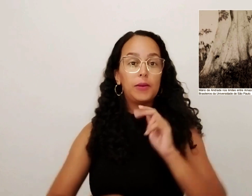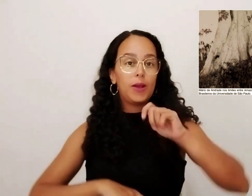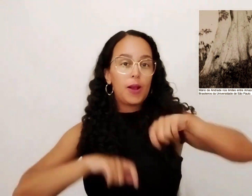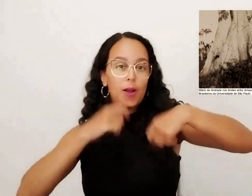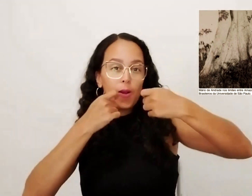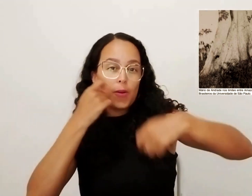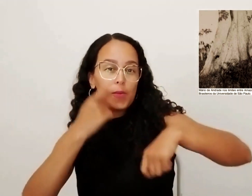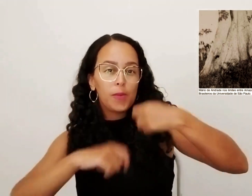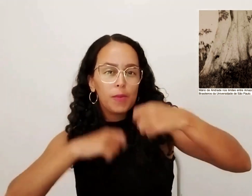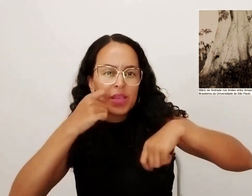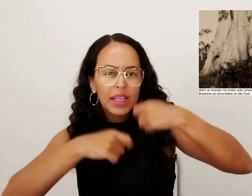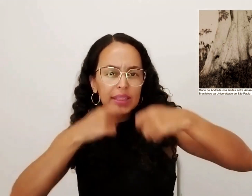Brasil.